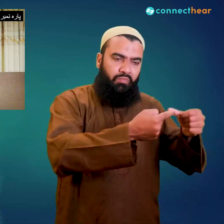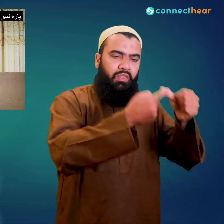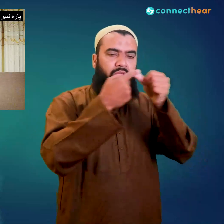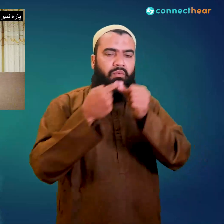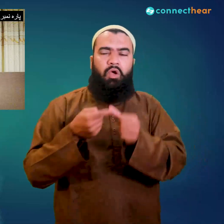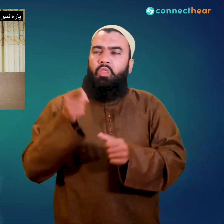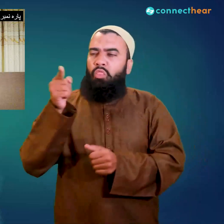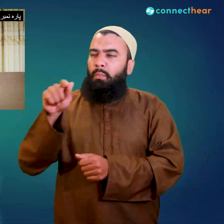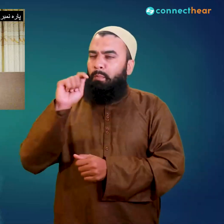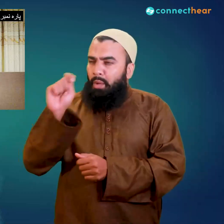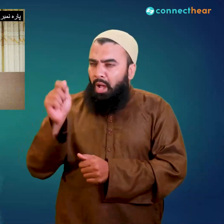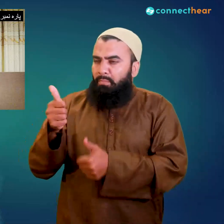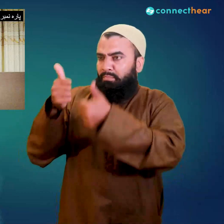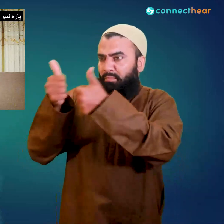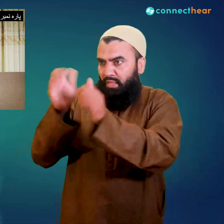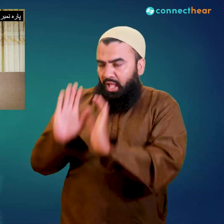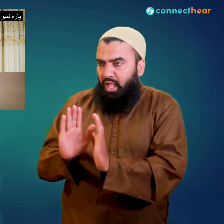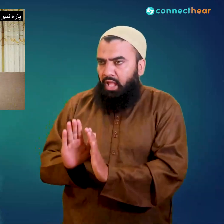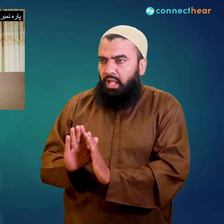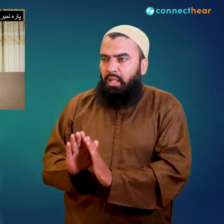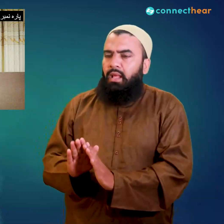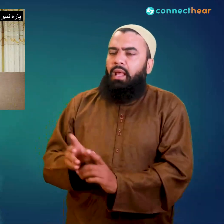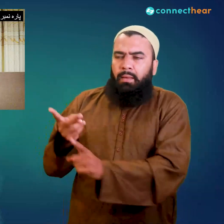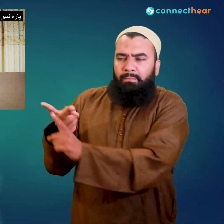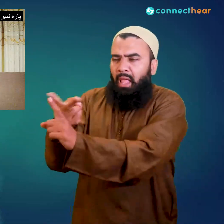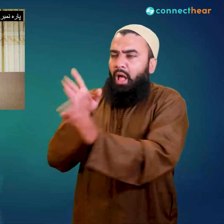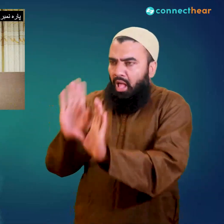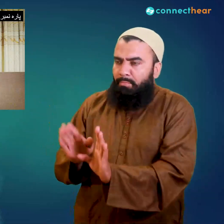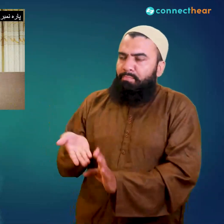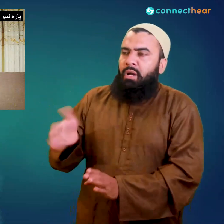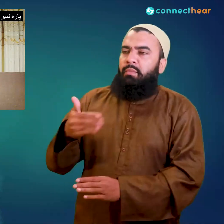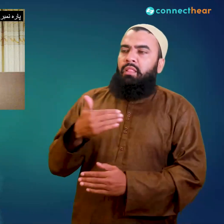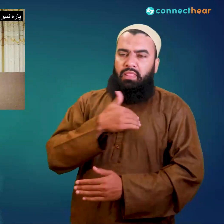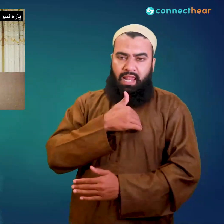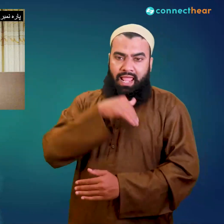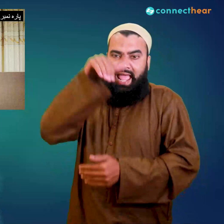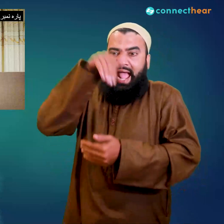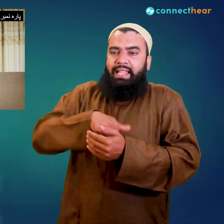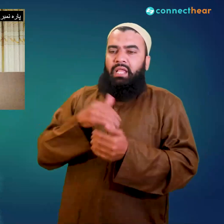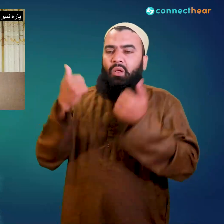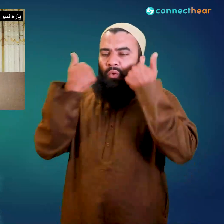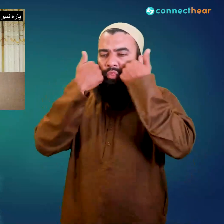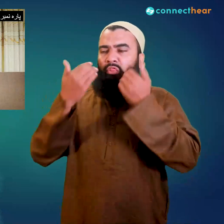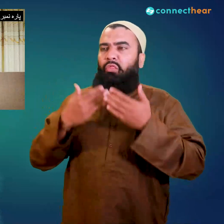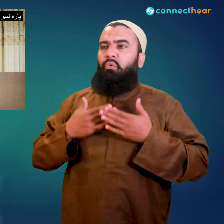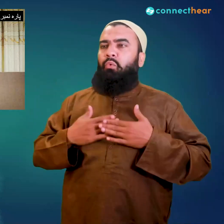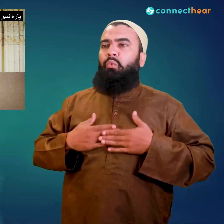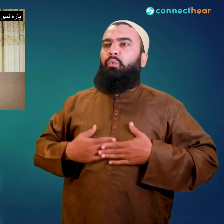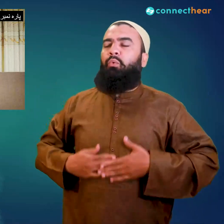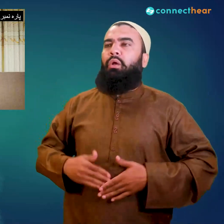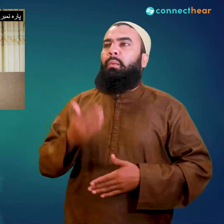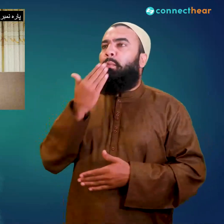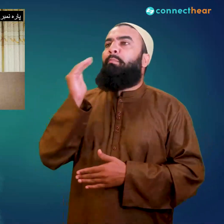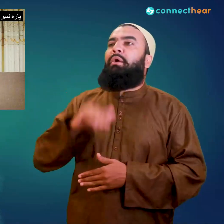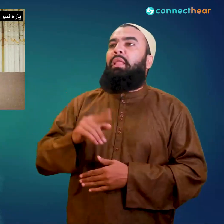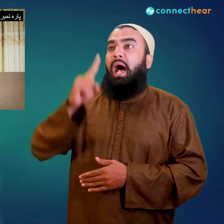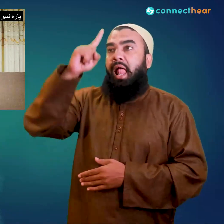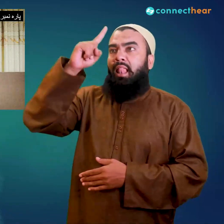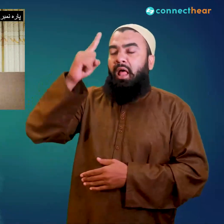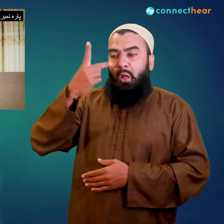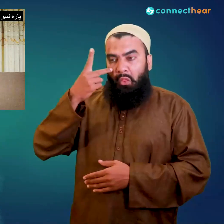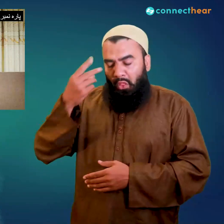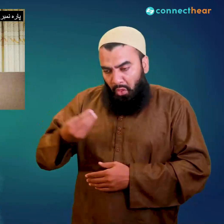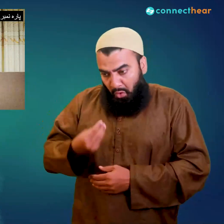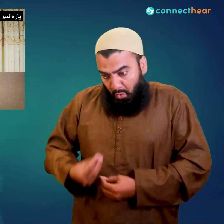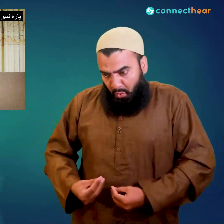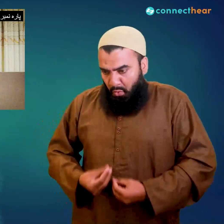کرنے کے بعد تمہارے دل کے اندر اطمینان کی کیفیت، بشاشت کی کیفیت پیدا ہو جائے، تو سمجھ لو کہ وہ